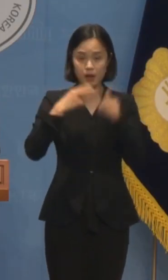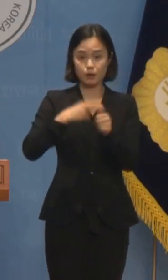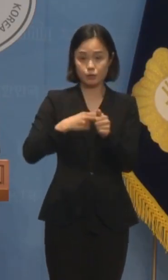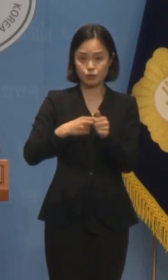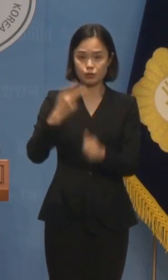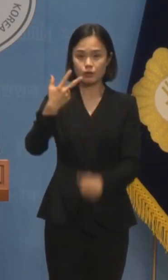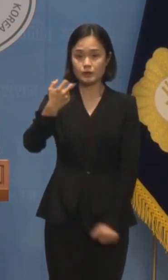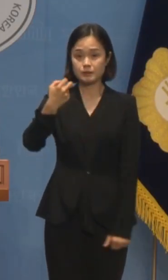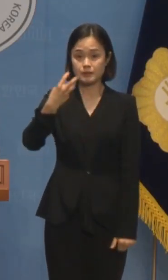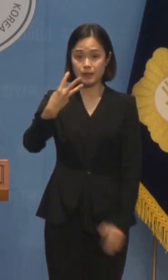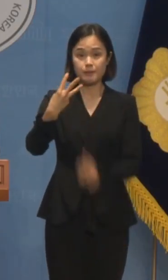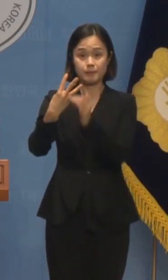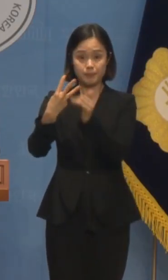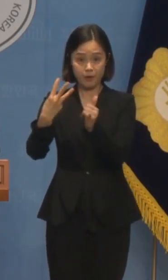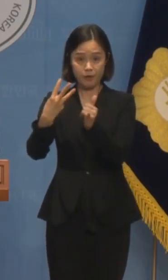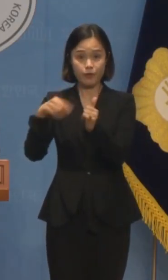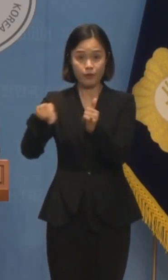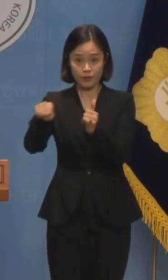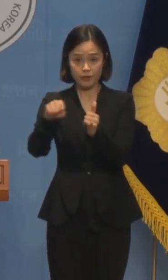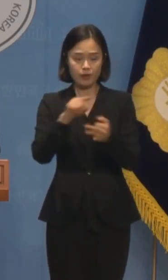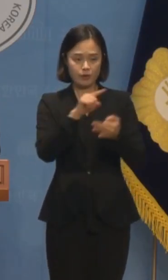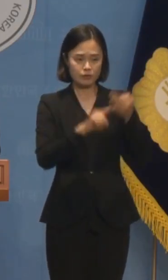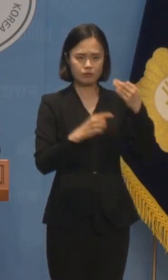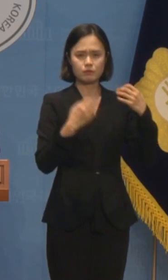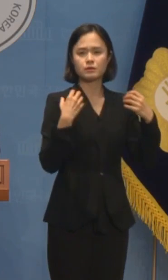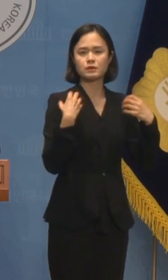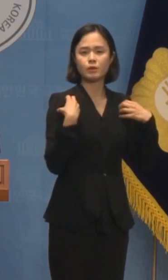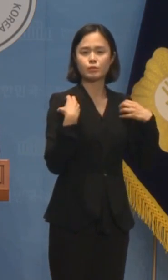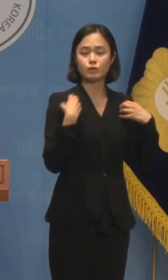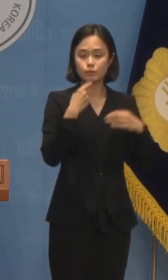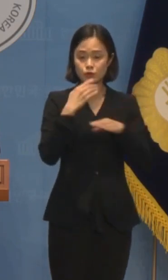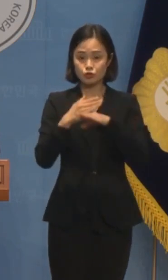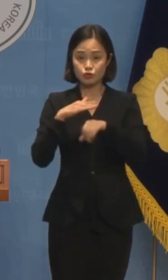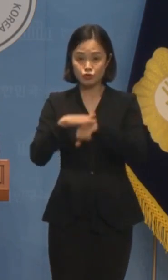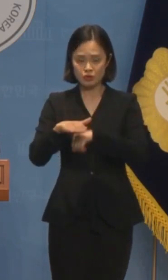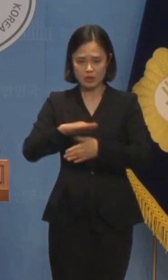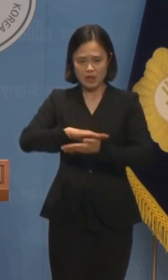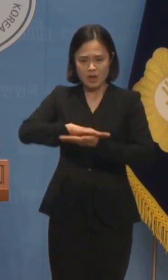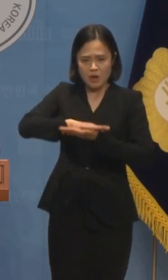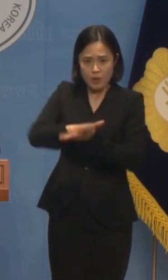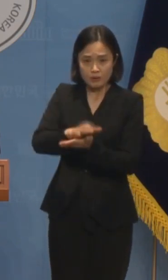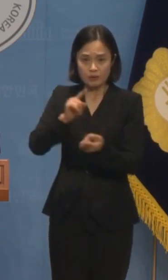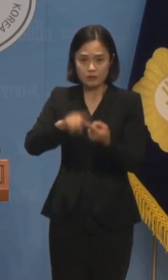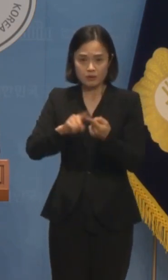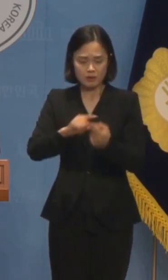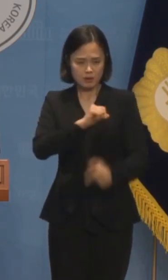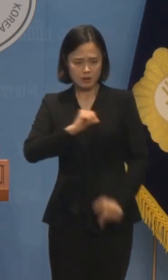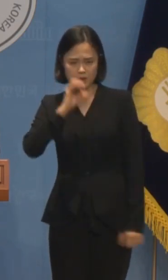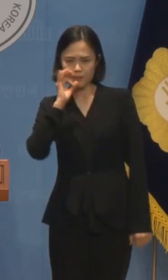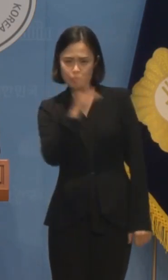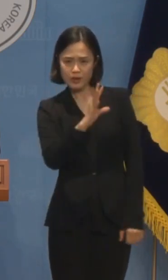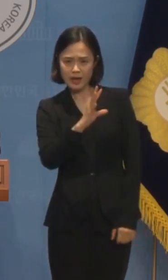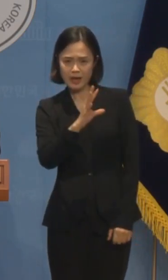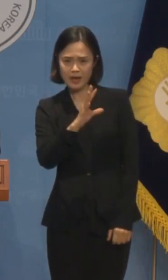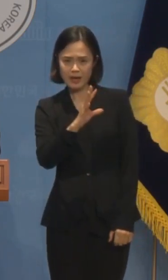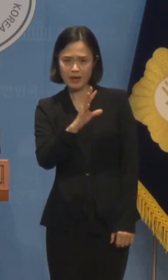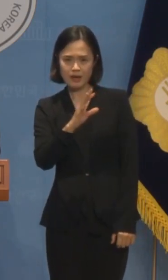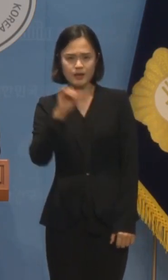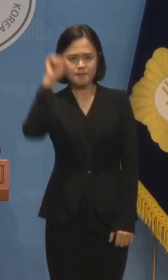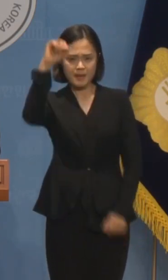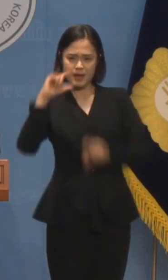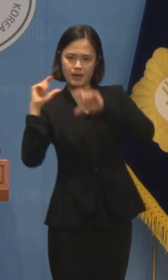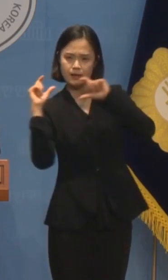73명이 윤석열 정부의 민주주의 훼손을 더는 용납할 수 없다는 시국선언문을